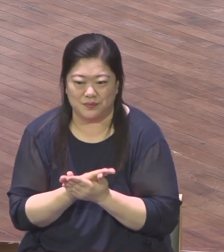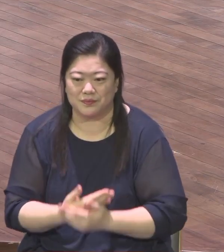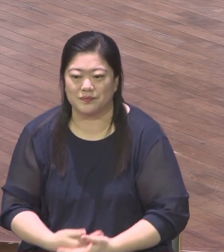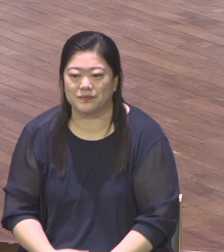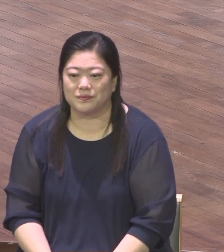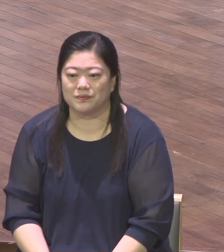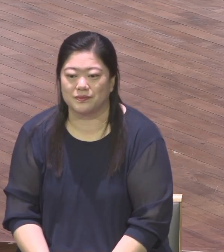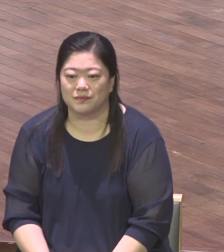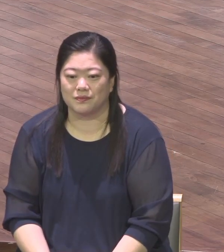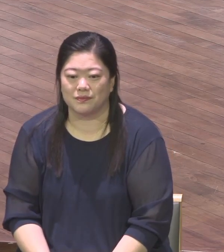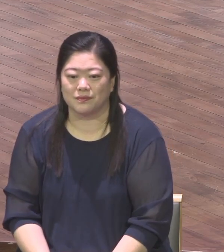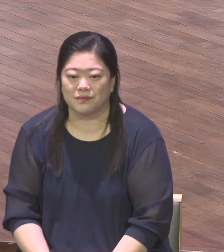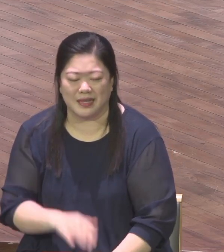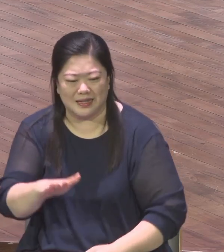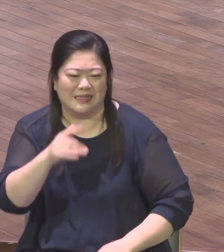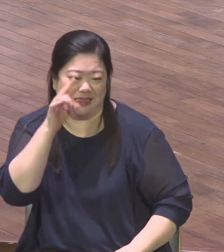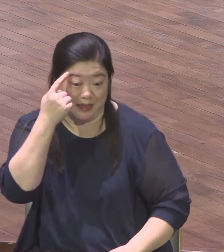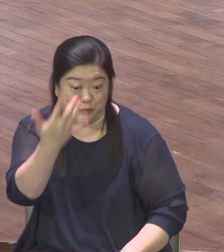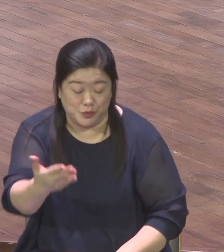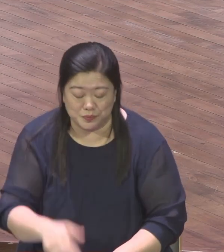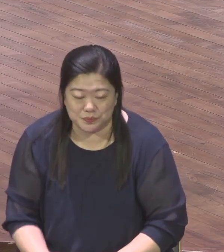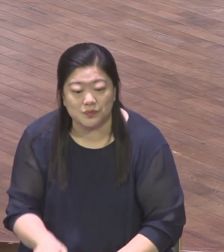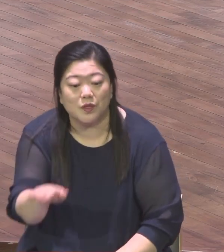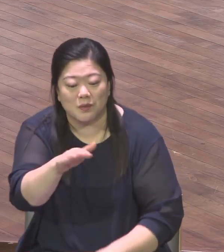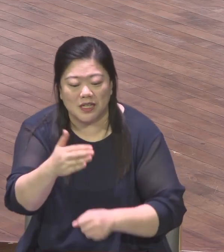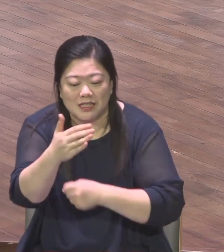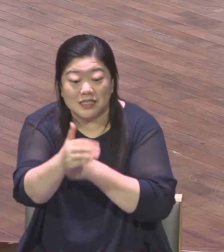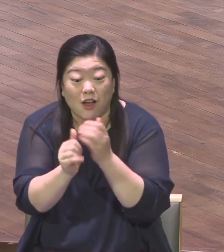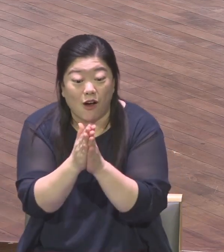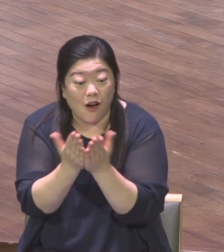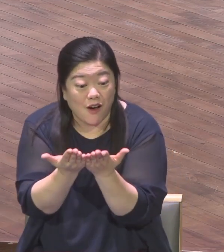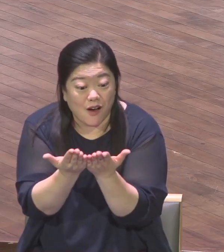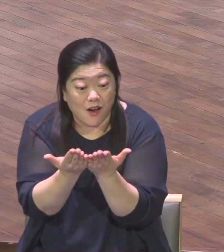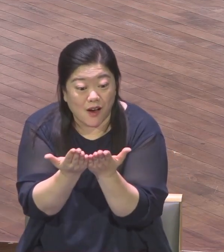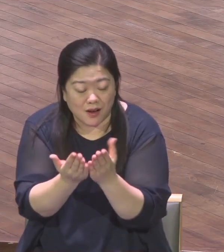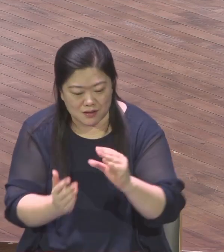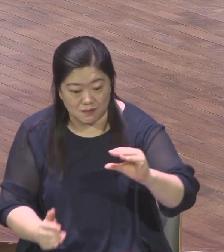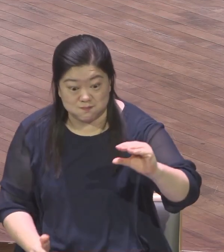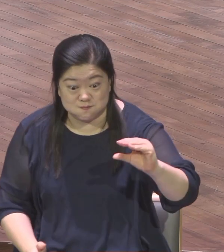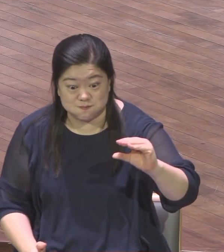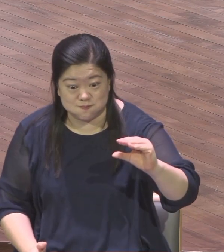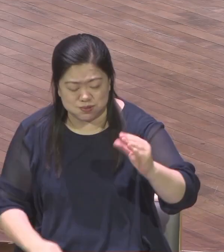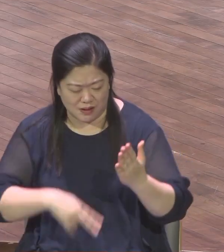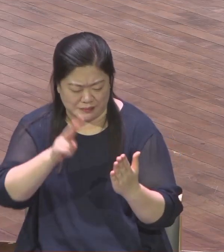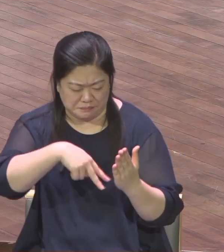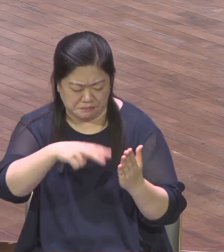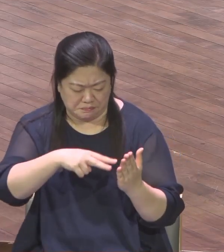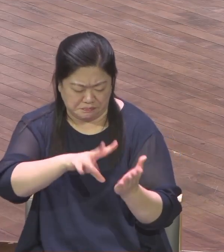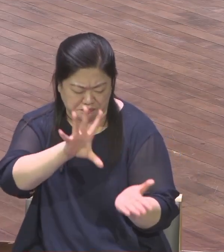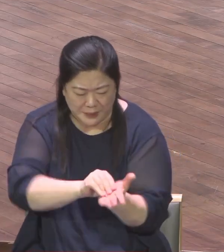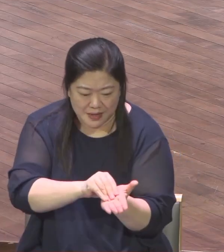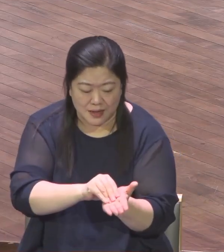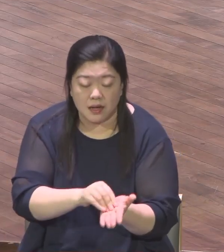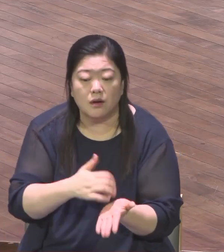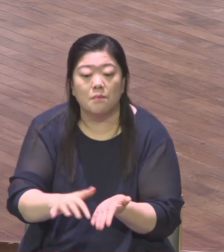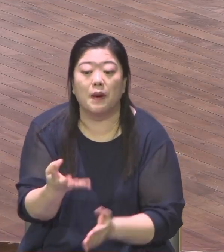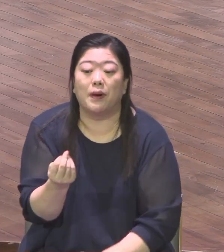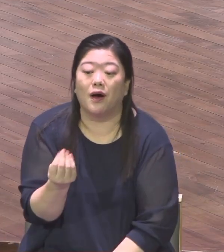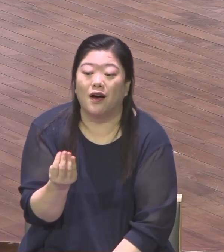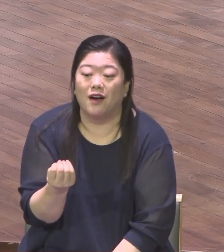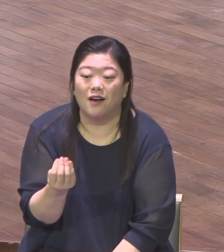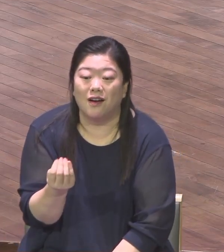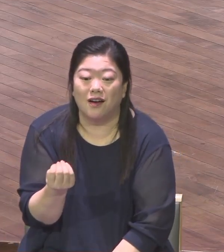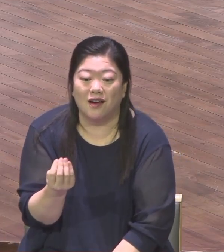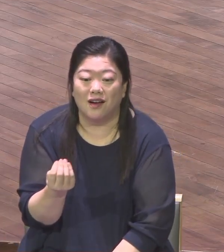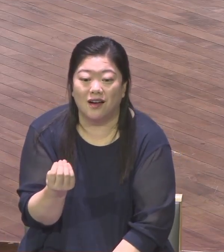여러분 오늘 성경을 얼마나 읽었어요? 얼마나 성경을 묵상해 봤어요? 얼마나 성경 통해서 맛을 봤습니까? 읽으면서